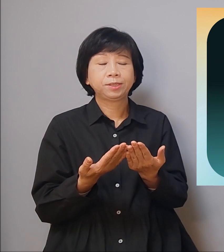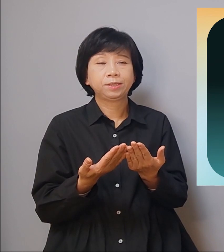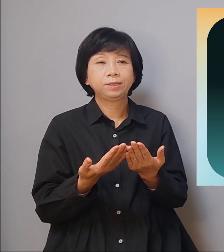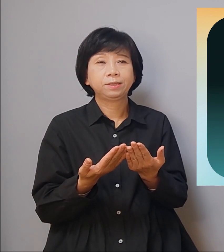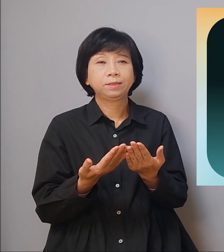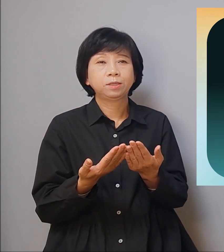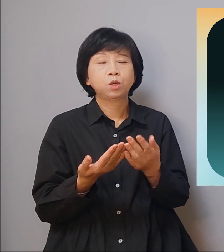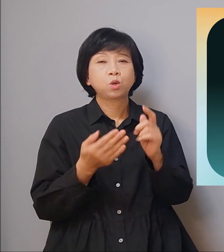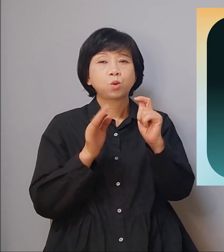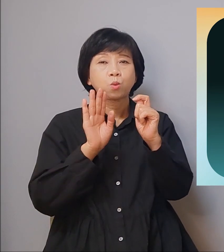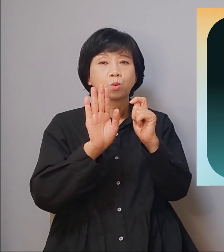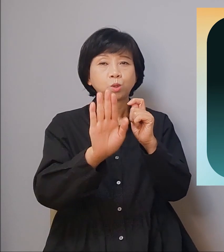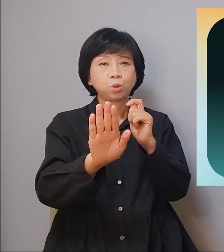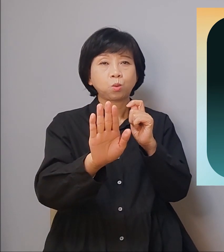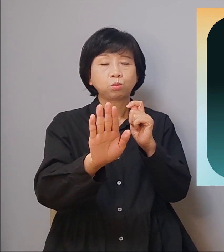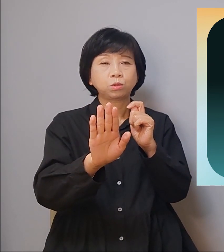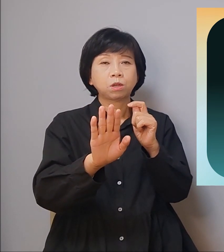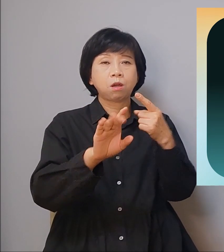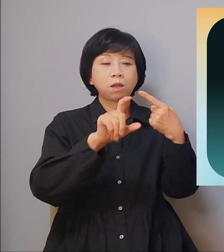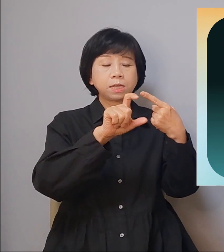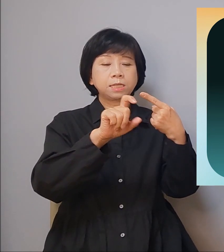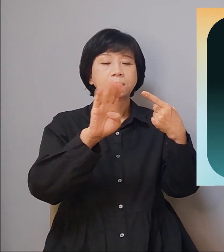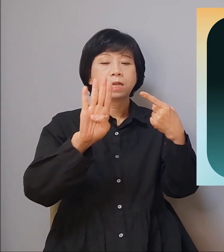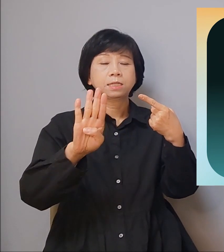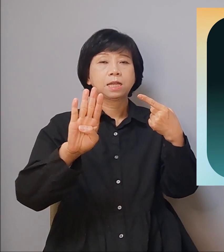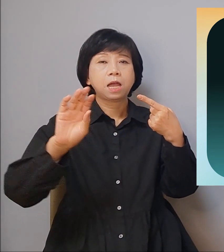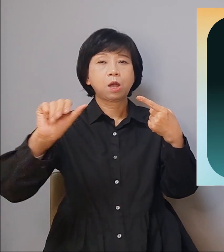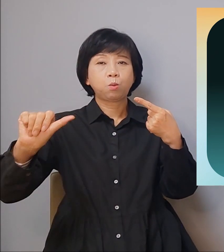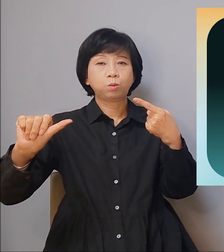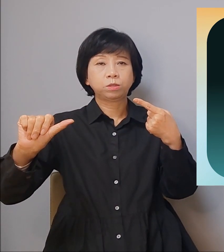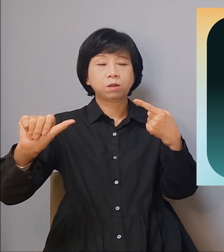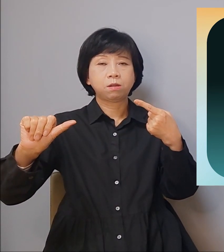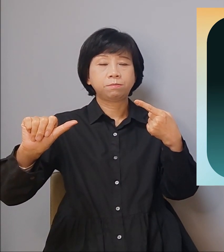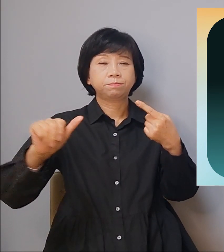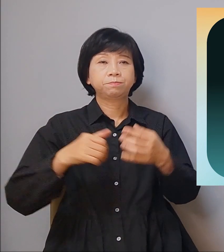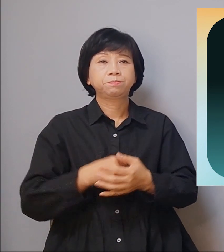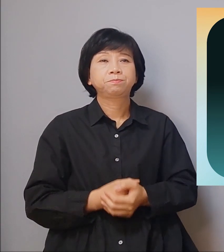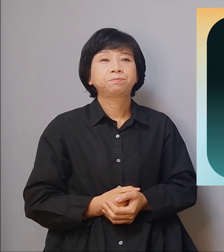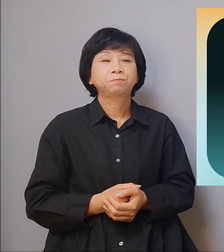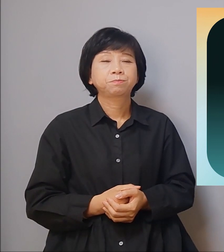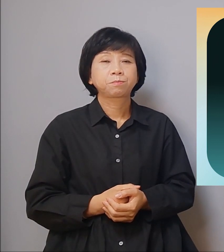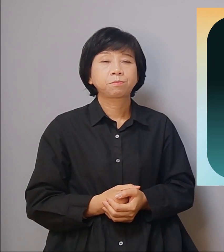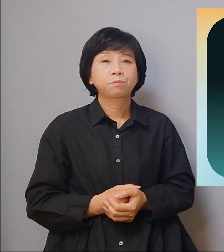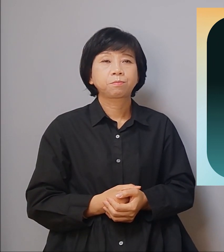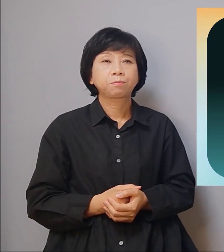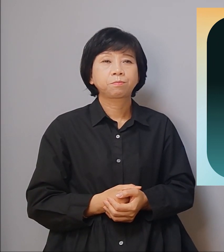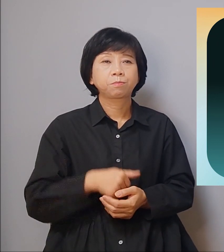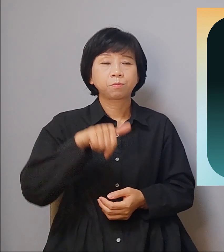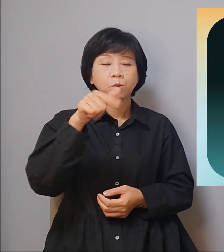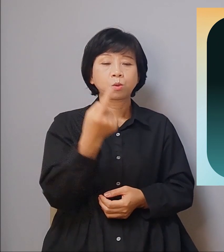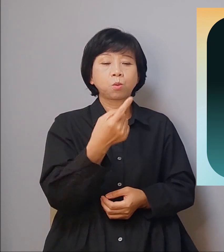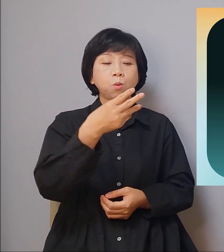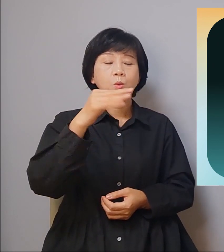찾아보겠습니다. 고린도후서 1장 4절 5절 말씀입니다.